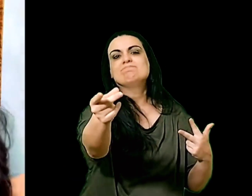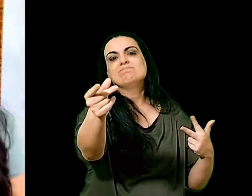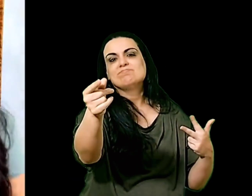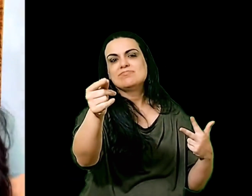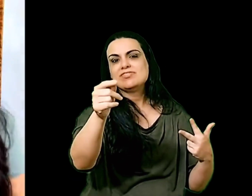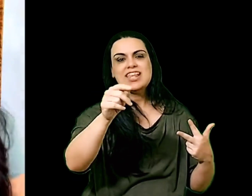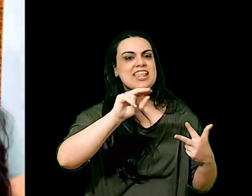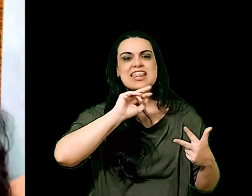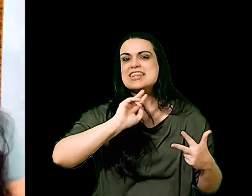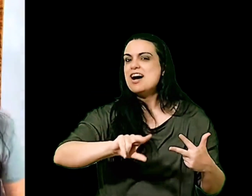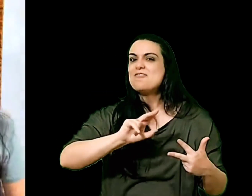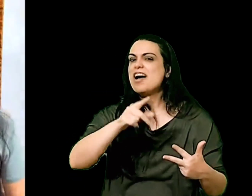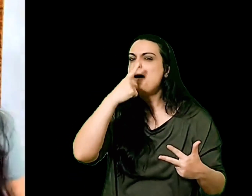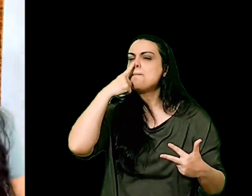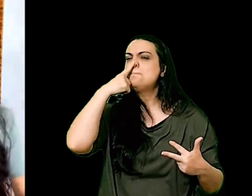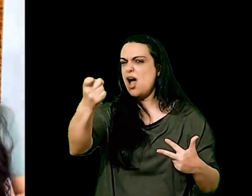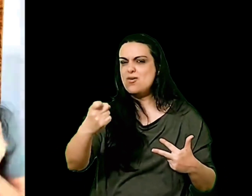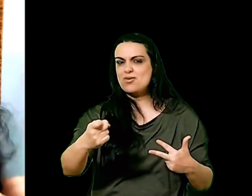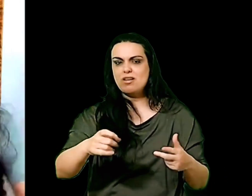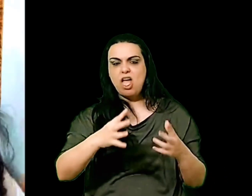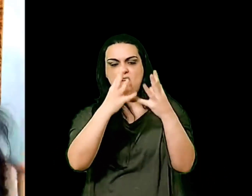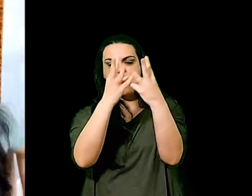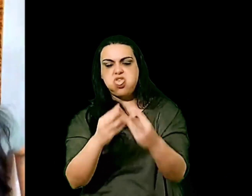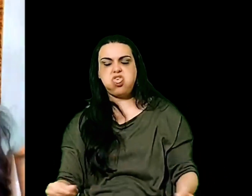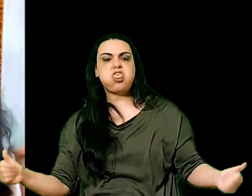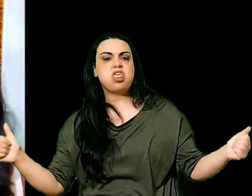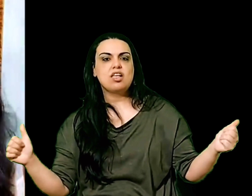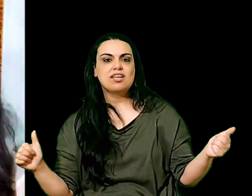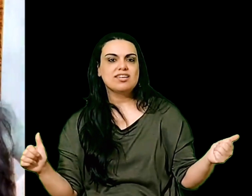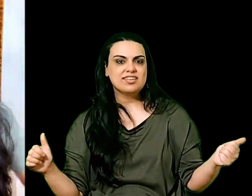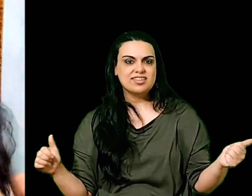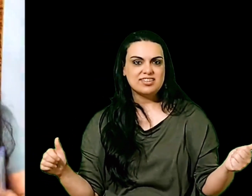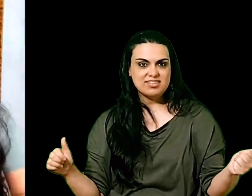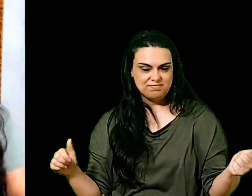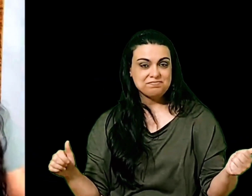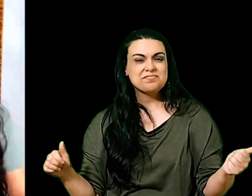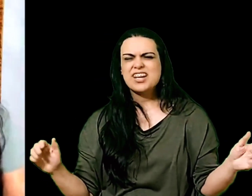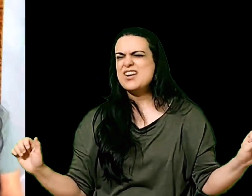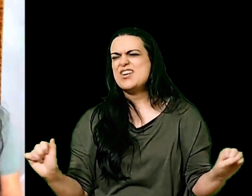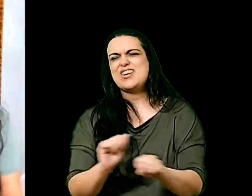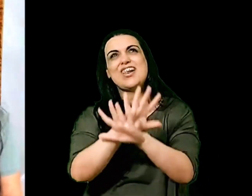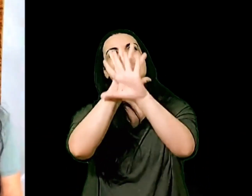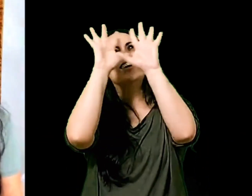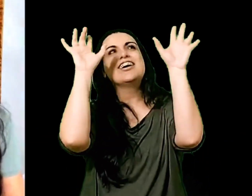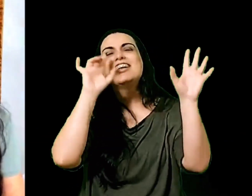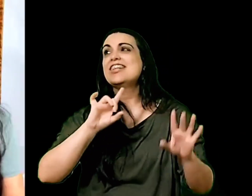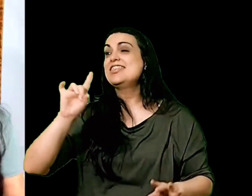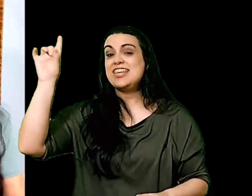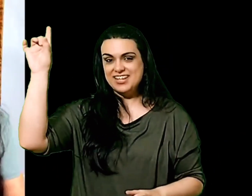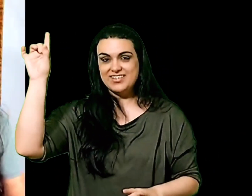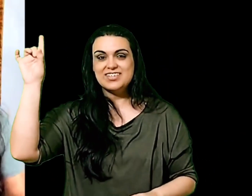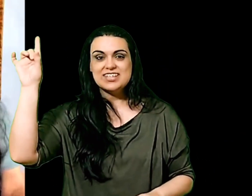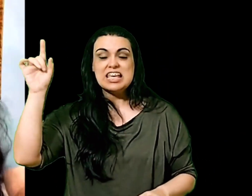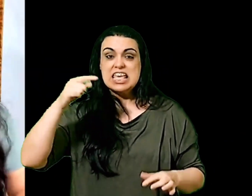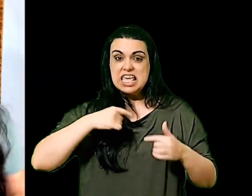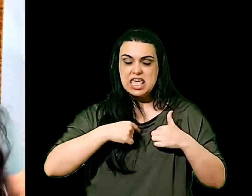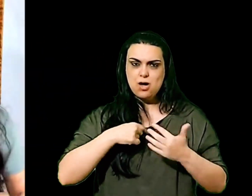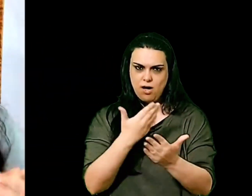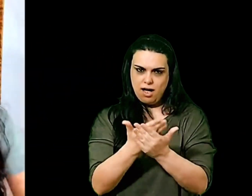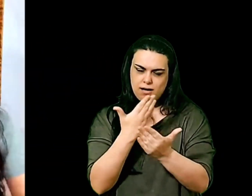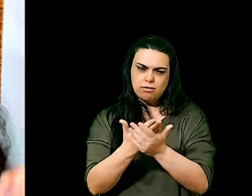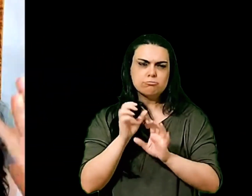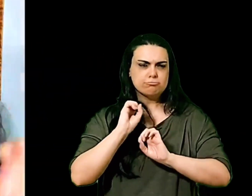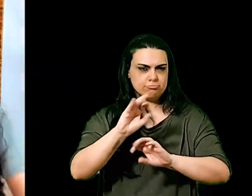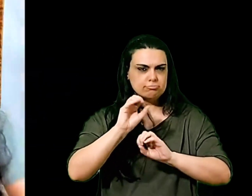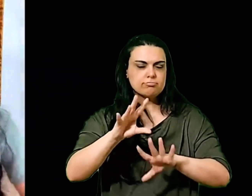apodrecer. Oh, glória! Não vai apodrecer. E agora não é mais como alguém que ministra aqui